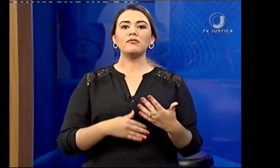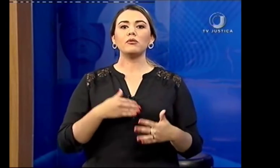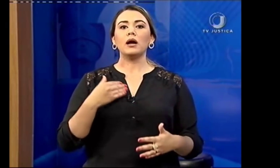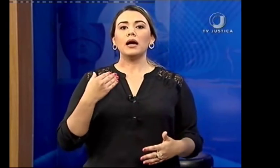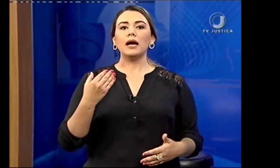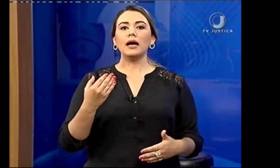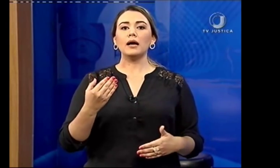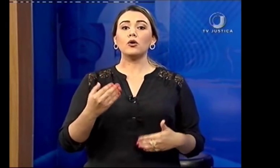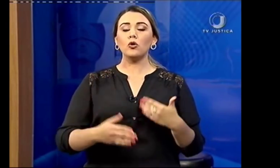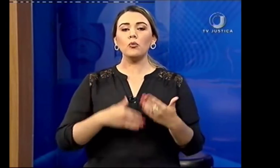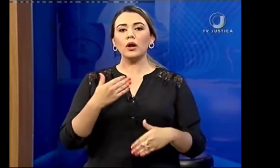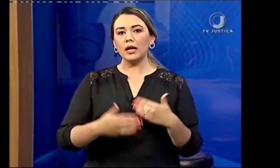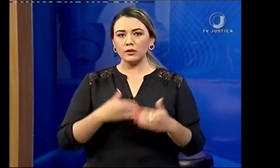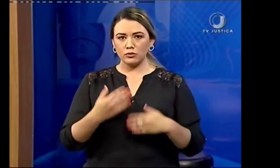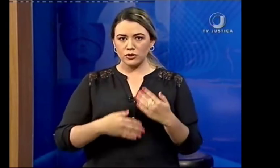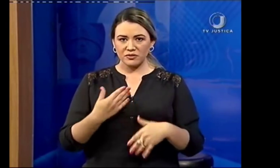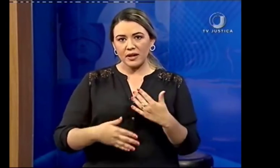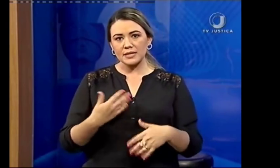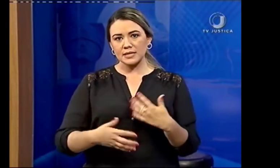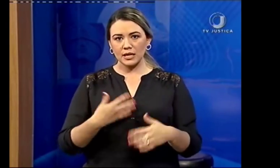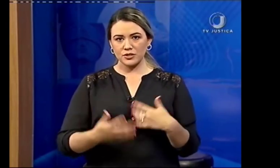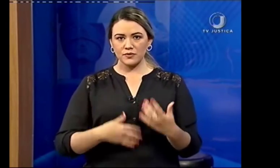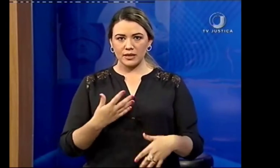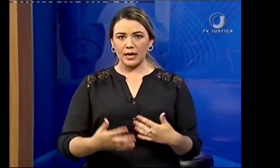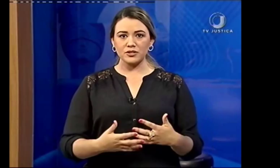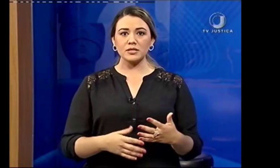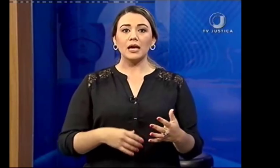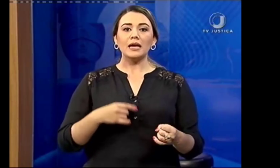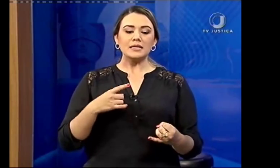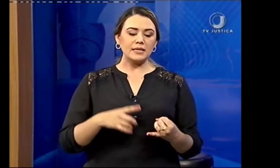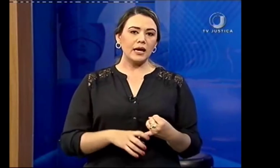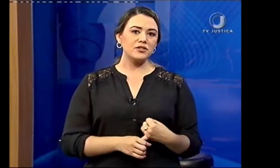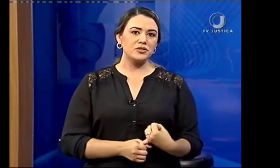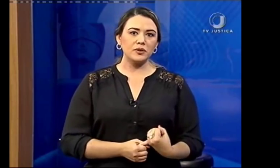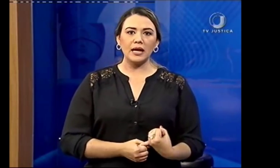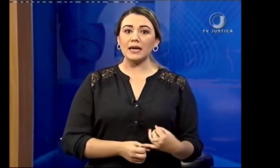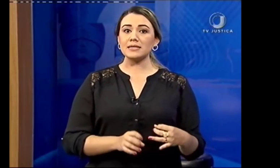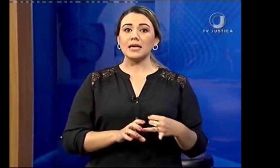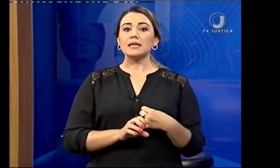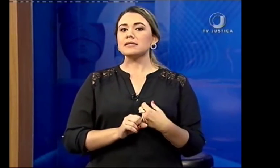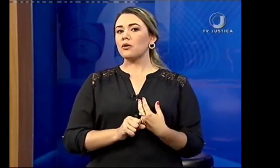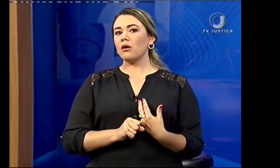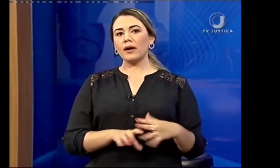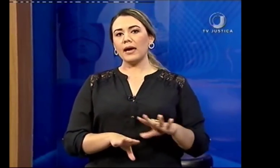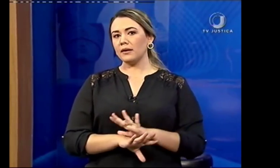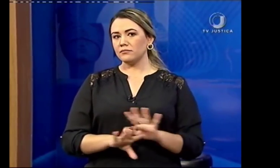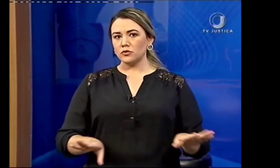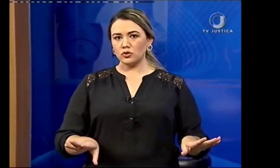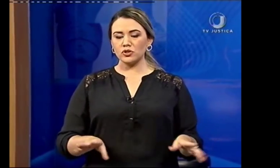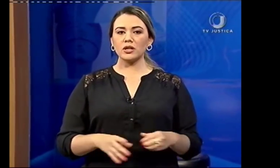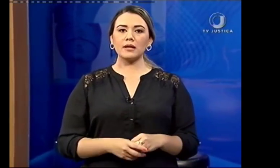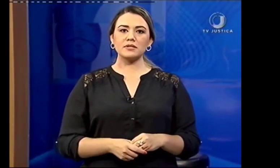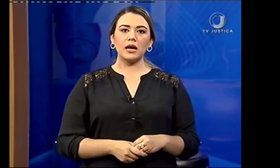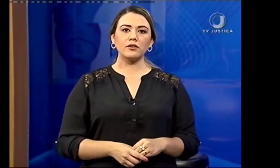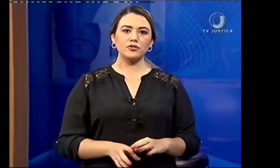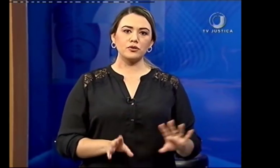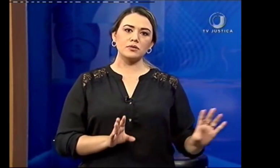acabavam acumulando diversas atividades, sem adicionais, sem qualquer dos direitos garantidos